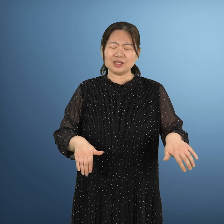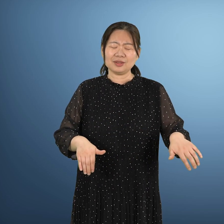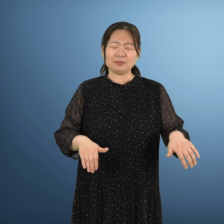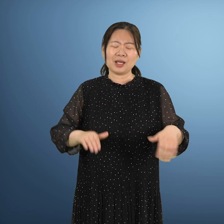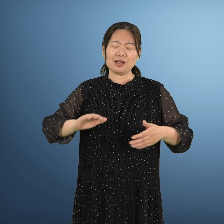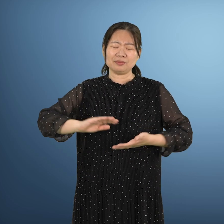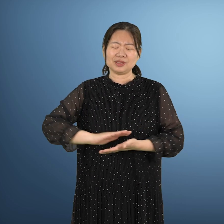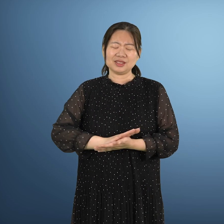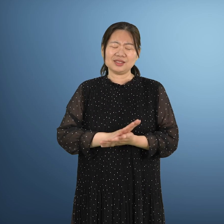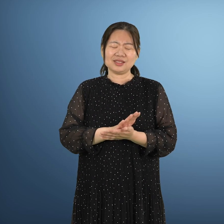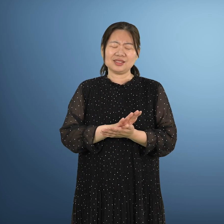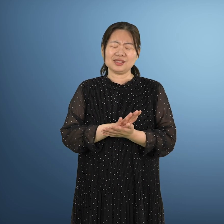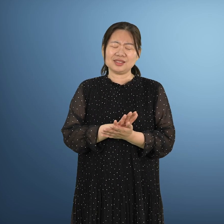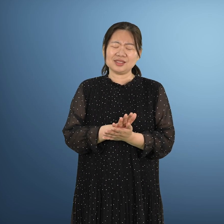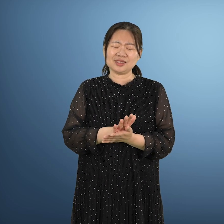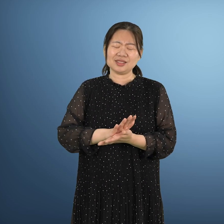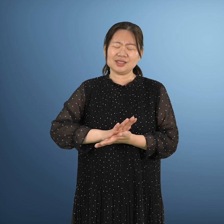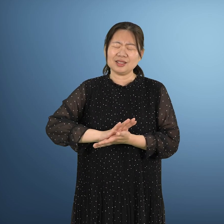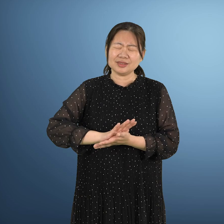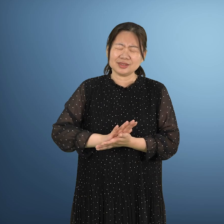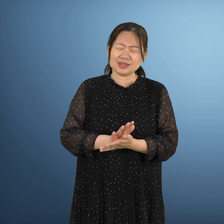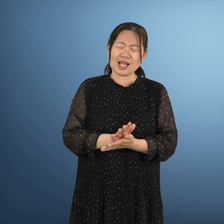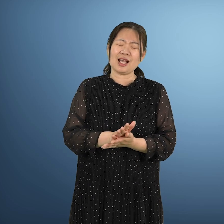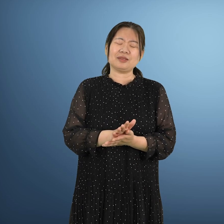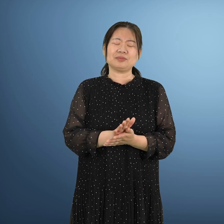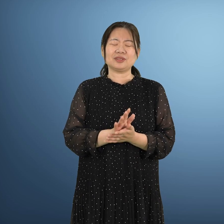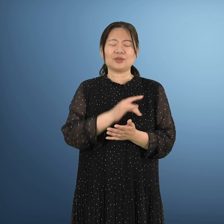외면당하셨네. 짓밟힌